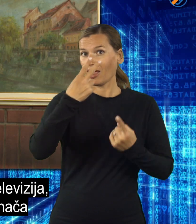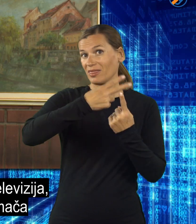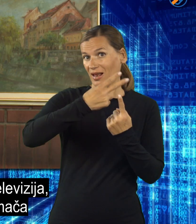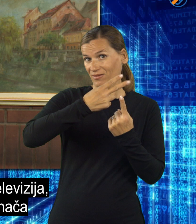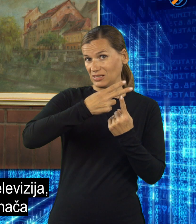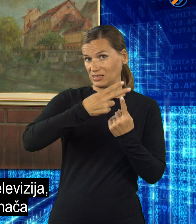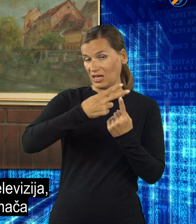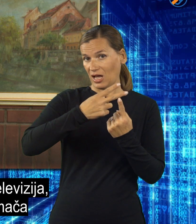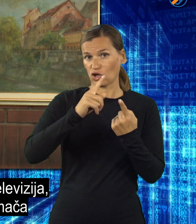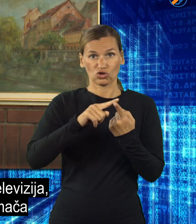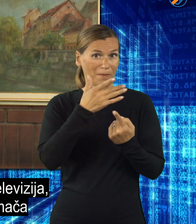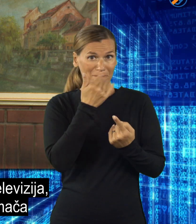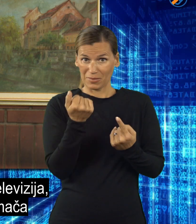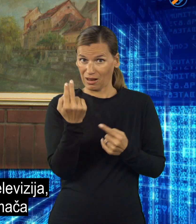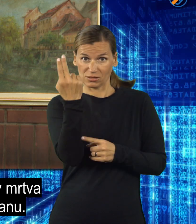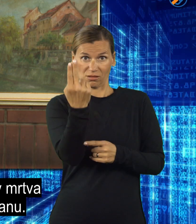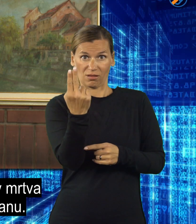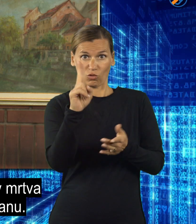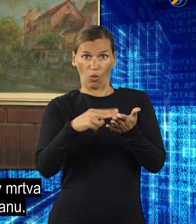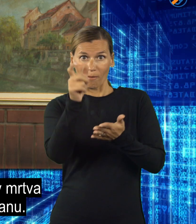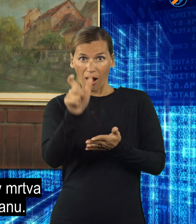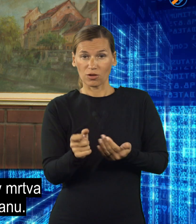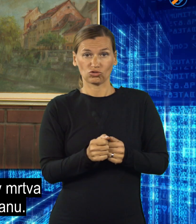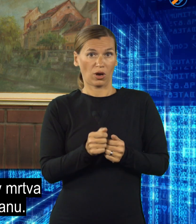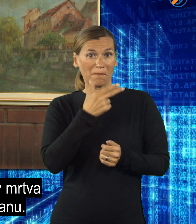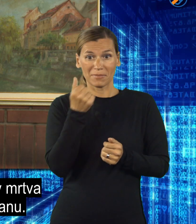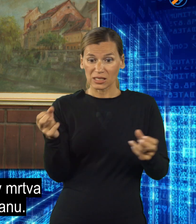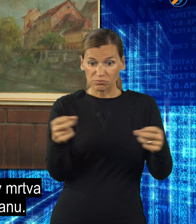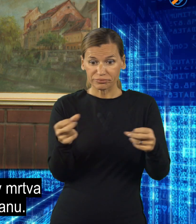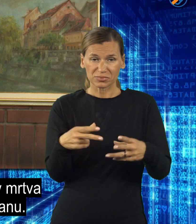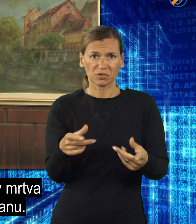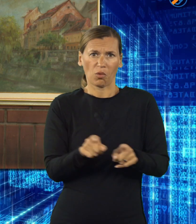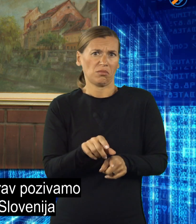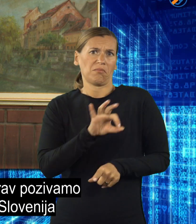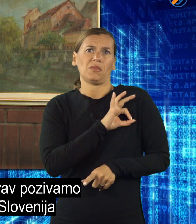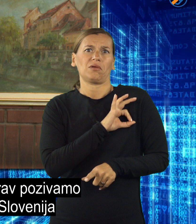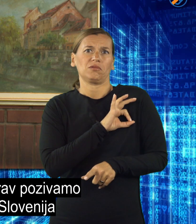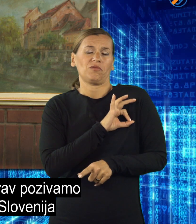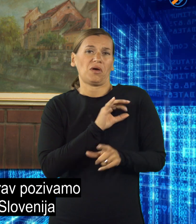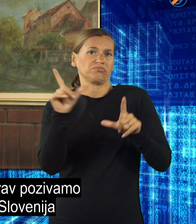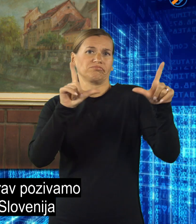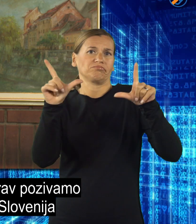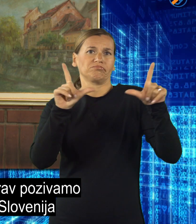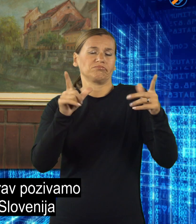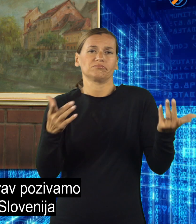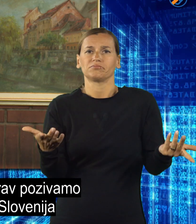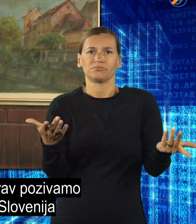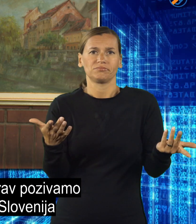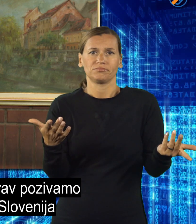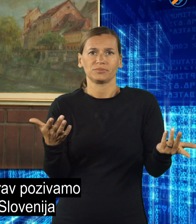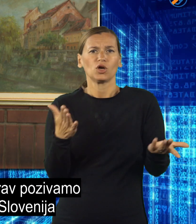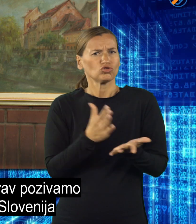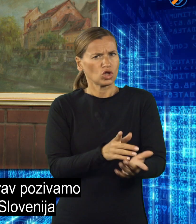Seveda pa je televizija, če nima tolmača ali pa podnapisov, mrtva slika na ekranu. Že vrsto let